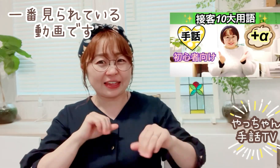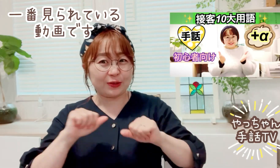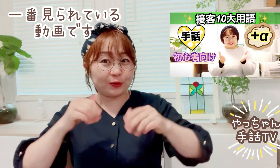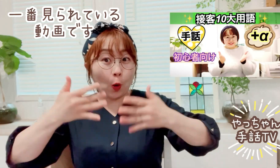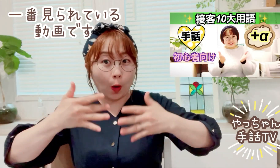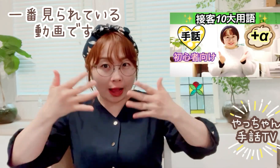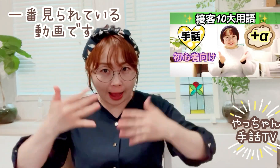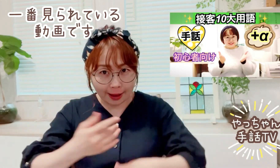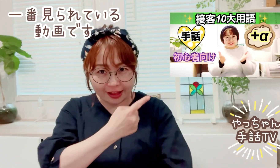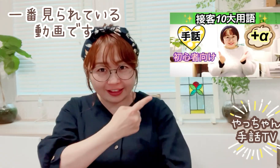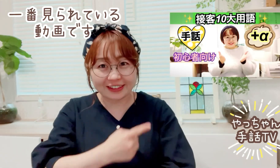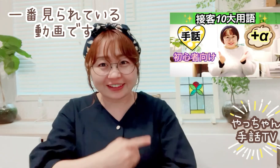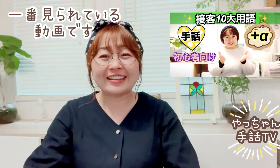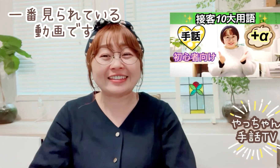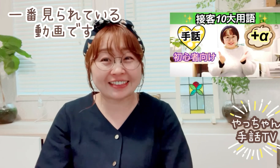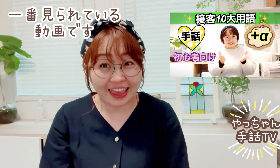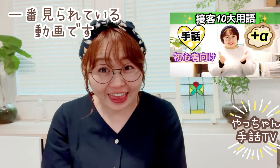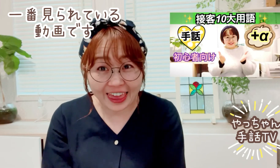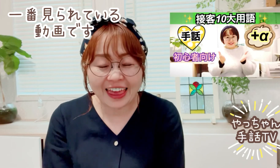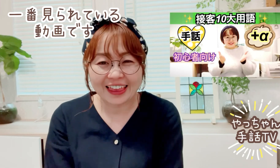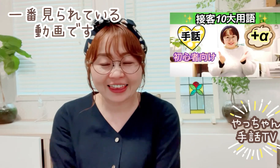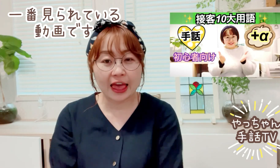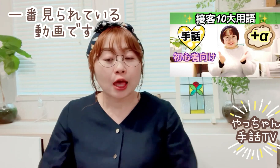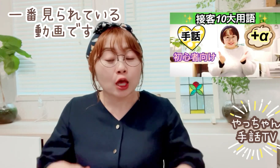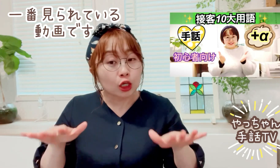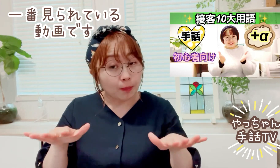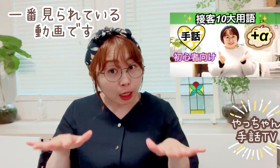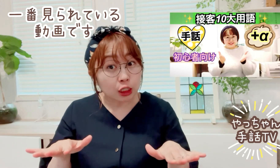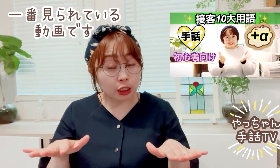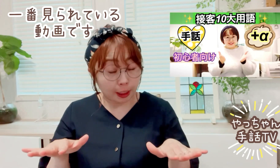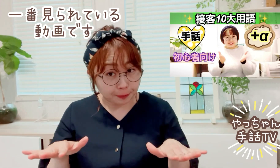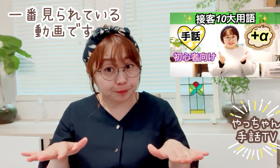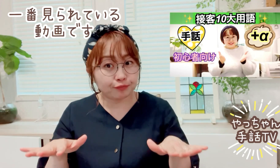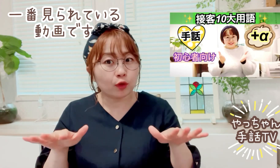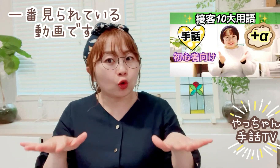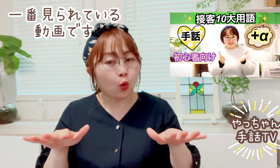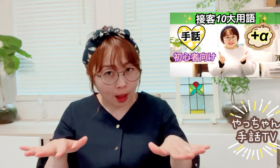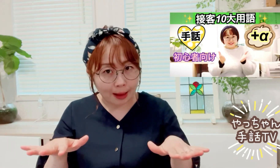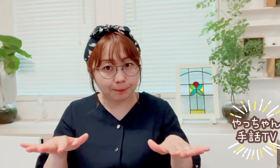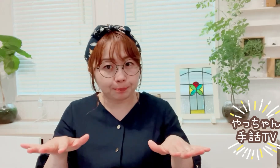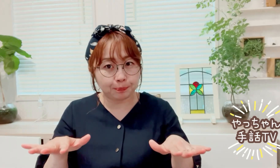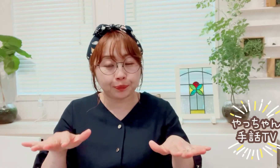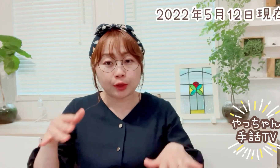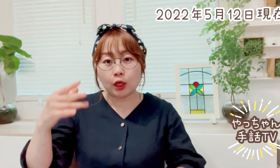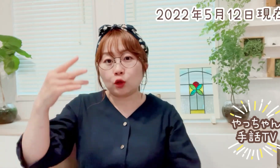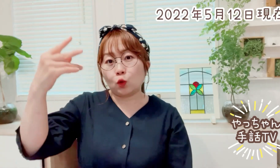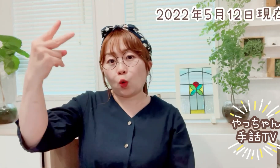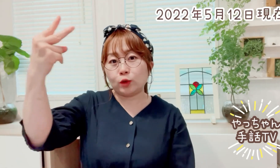ている動画なんですね。今現在、今日は